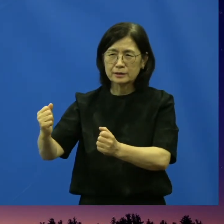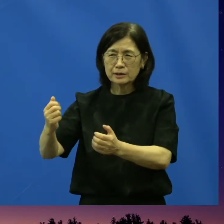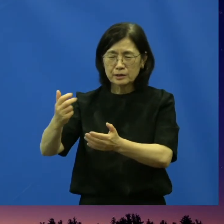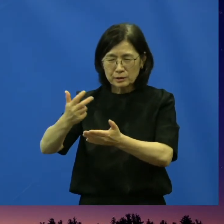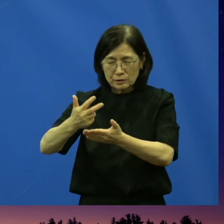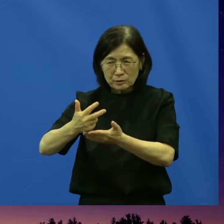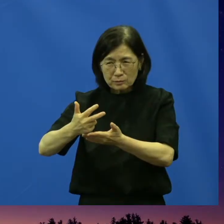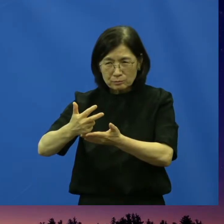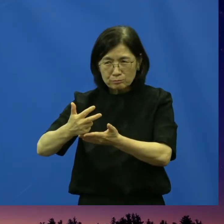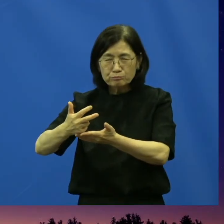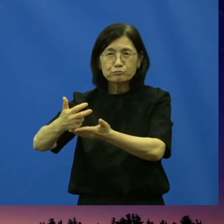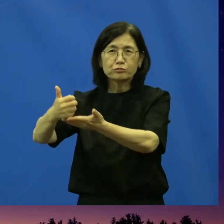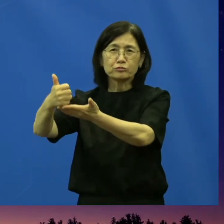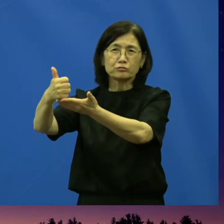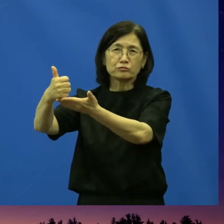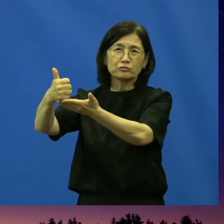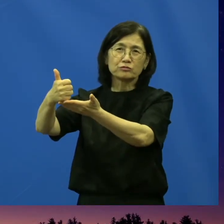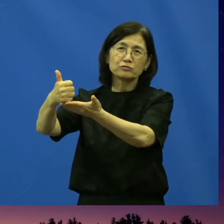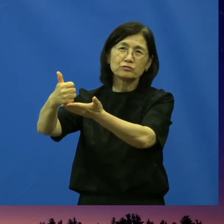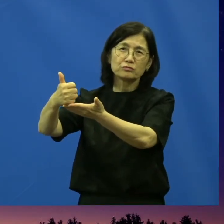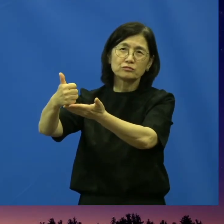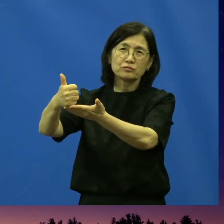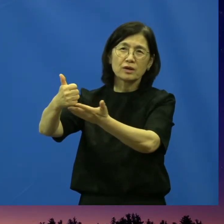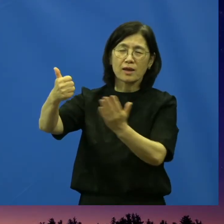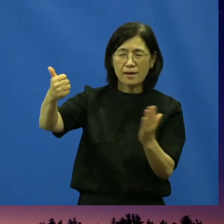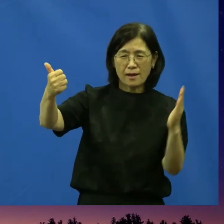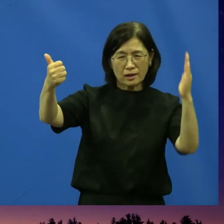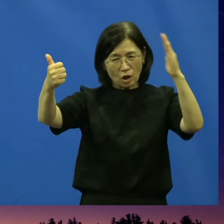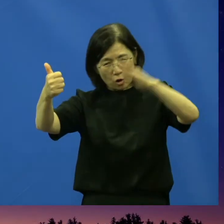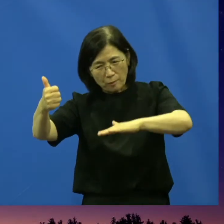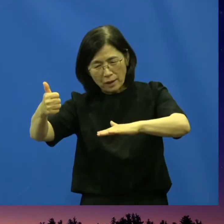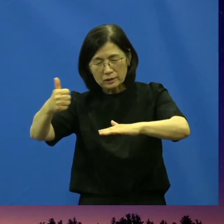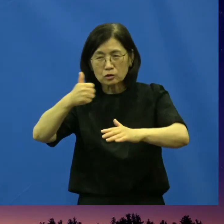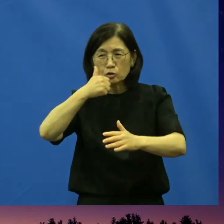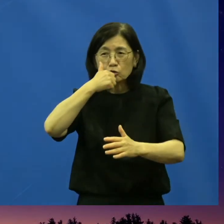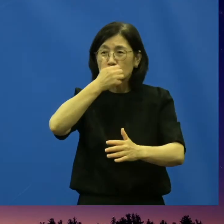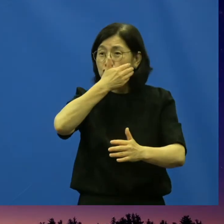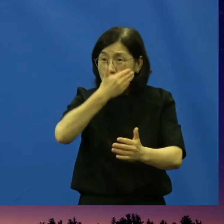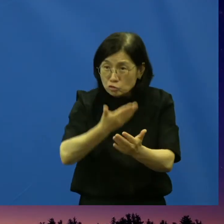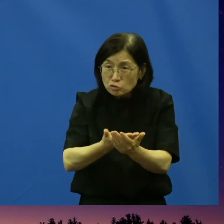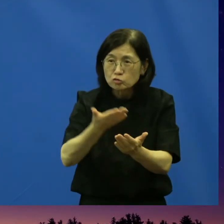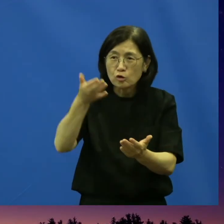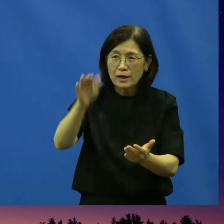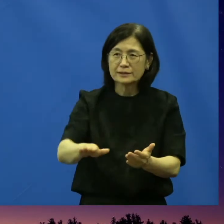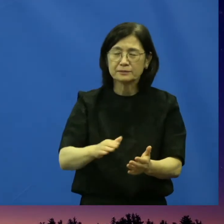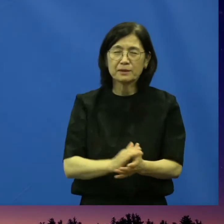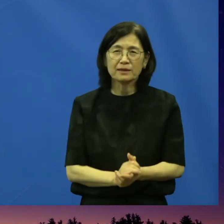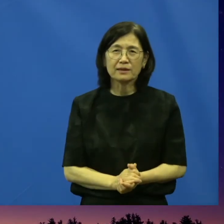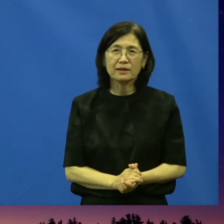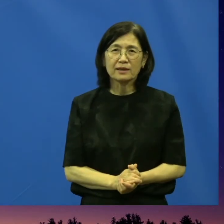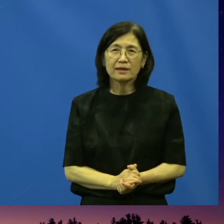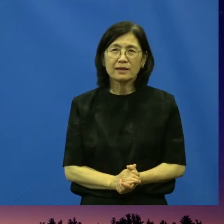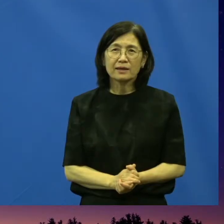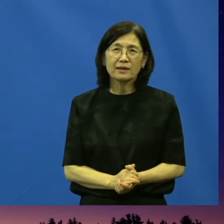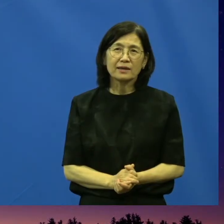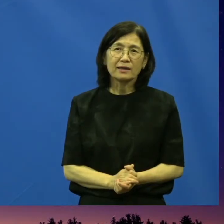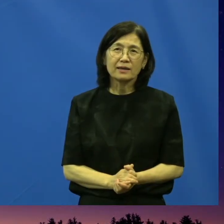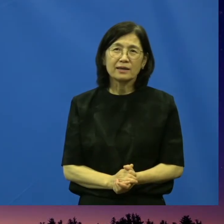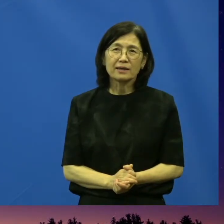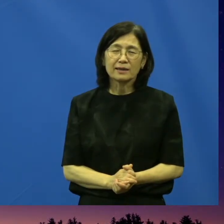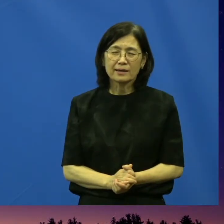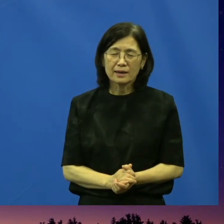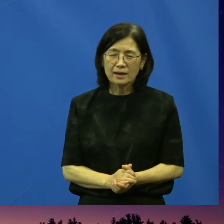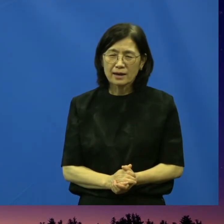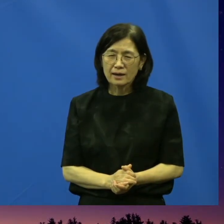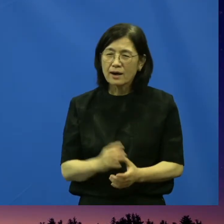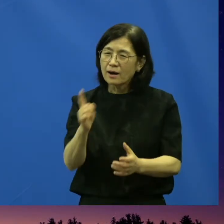영광을 올려드리며 막 그 앞에 엎드려 경배하고 이것도 필요한데 언제나 그러면 안 돼요. 여러분, 어떤 때는 주님을 나의 친구라고